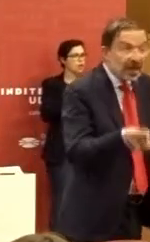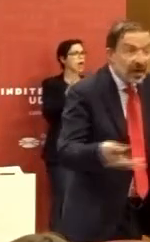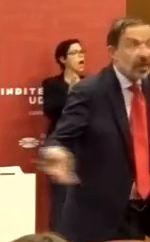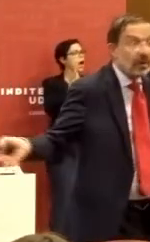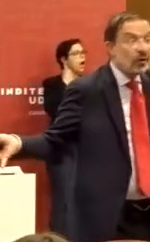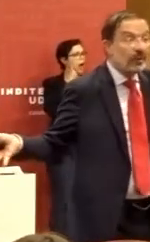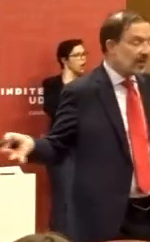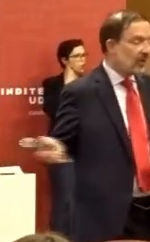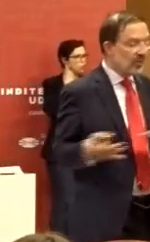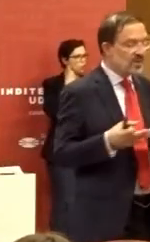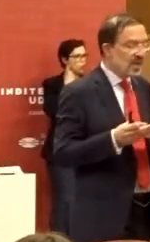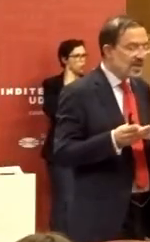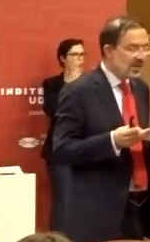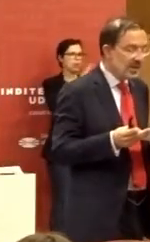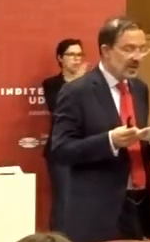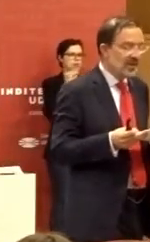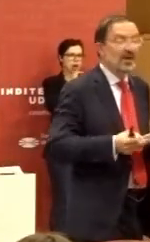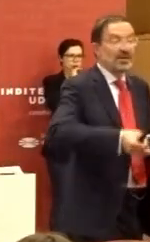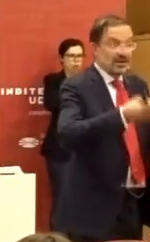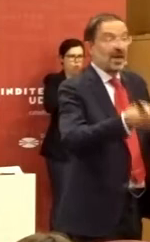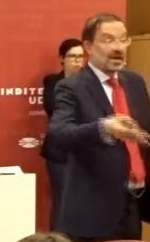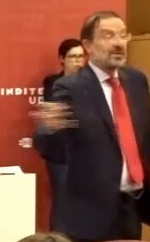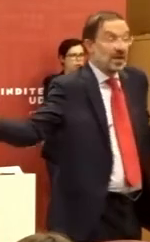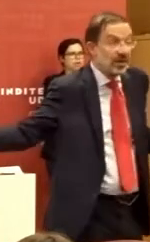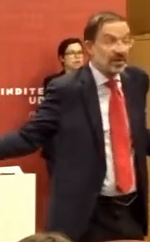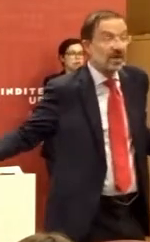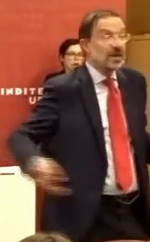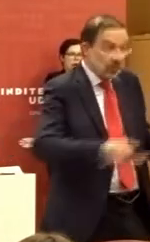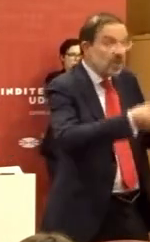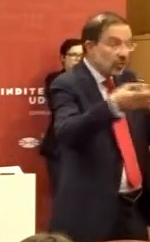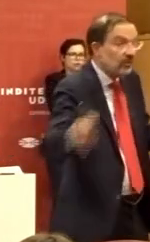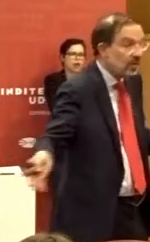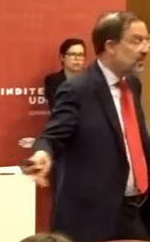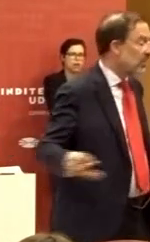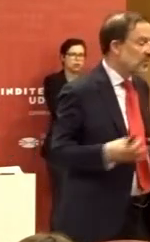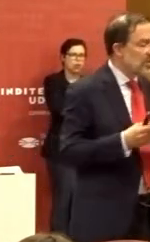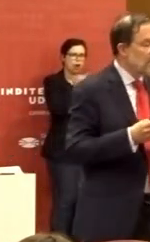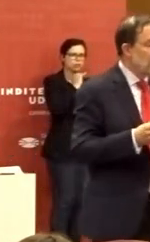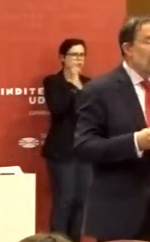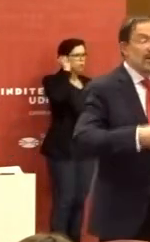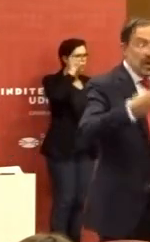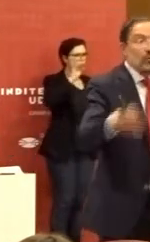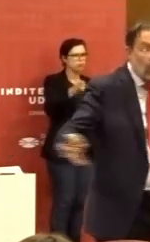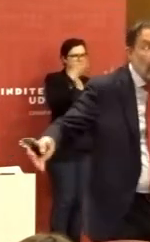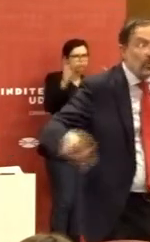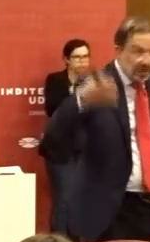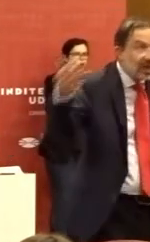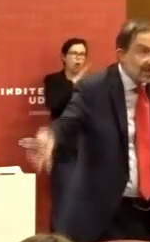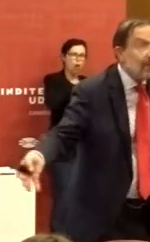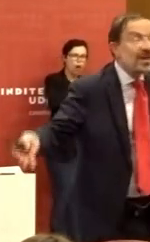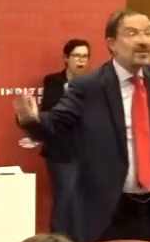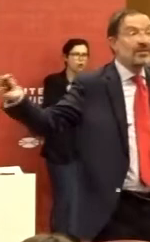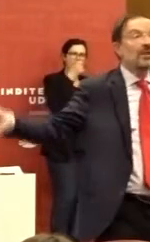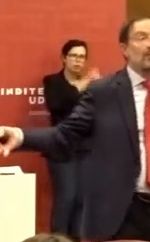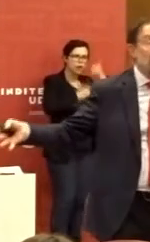alumnos siguen el régimen normal de la universidad, es decir, que tienen clases de diferentes asignaturas, con diferentes profesores, que tienen un horario, que